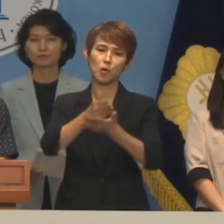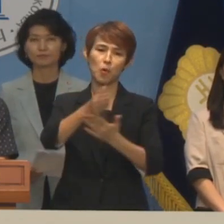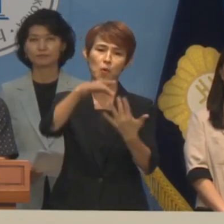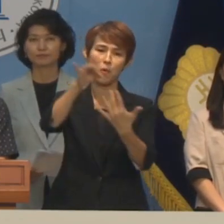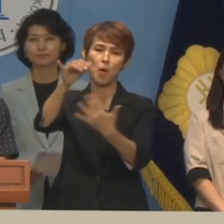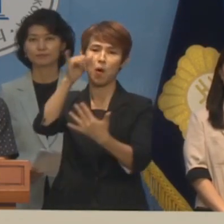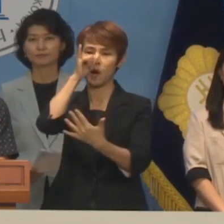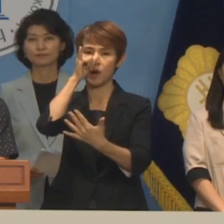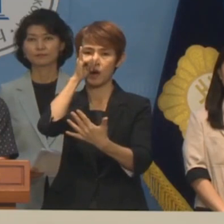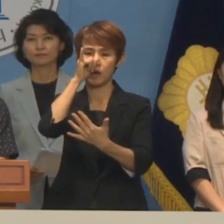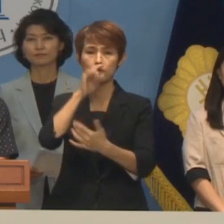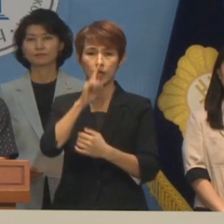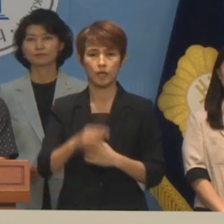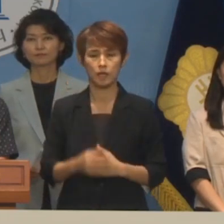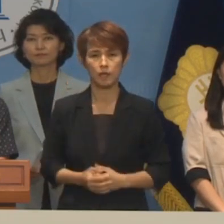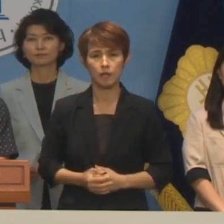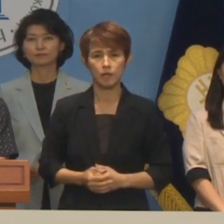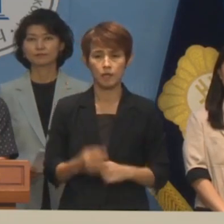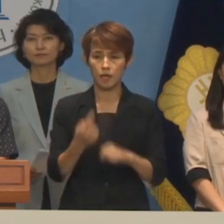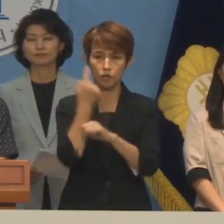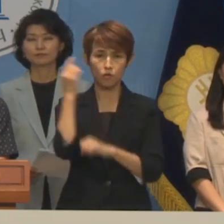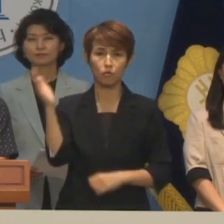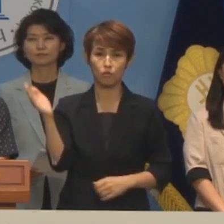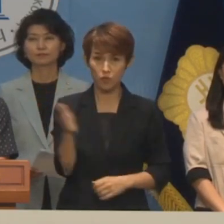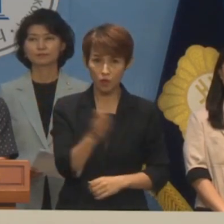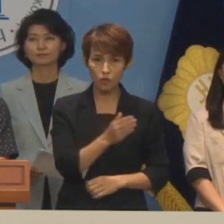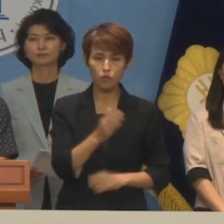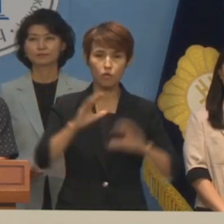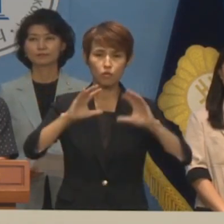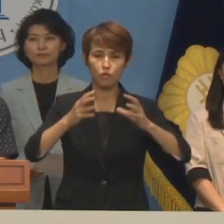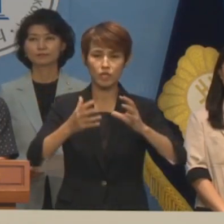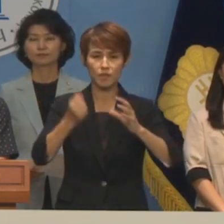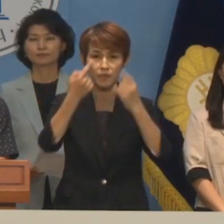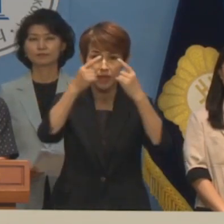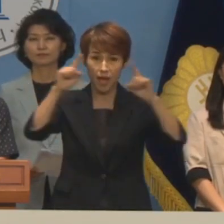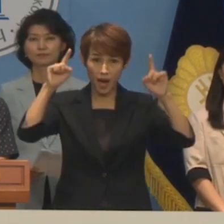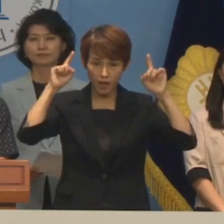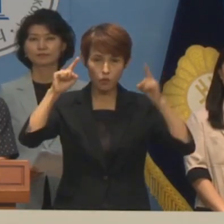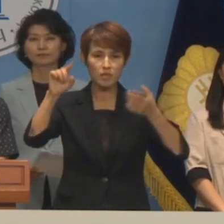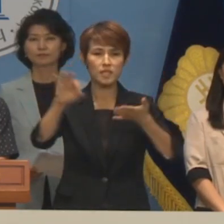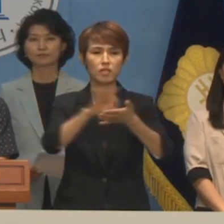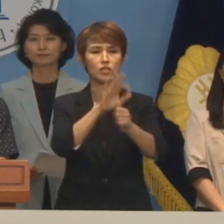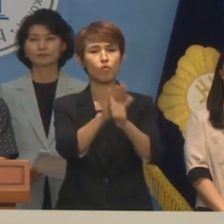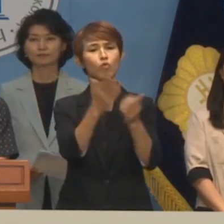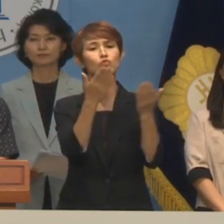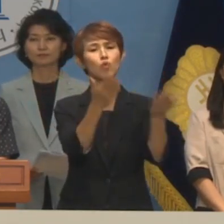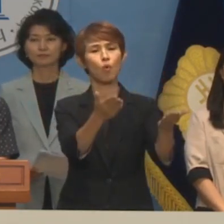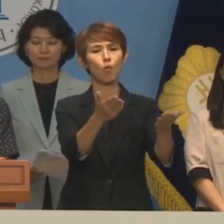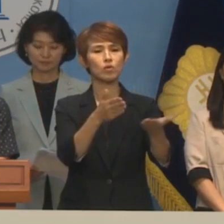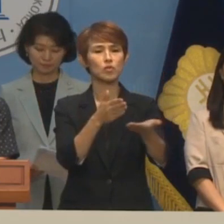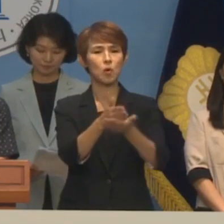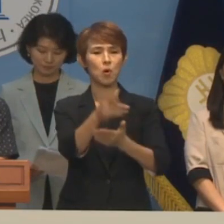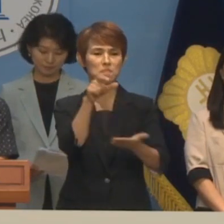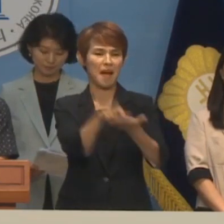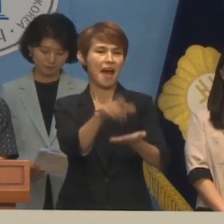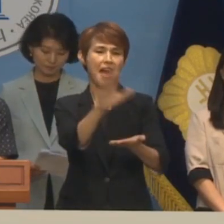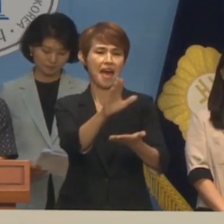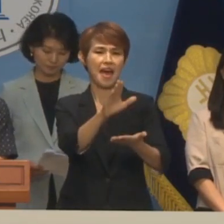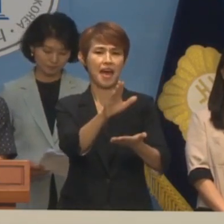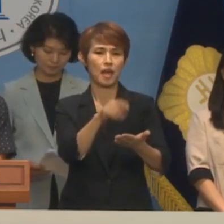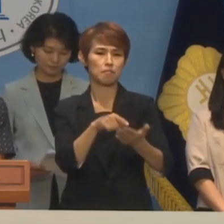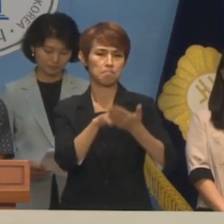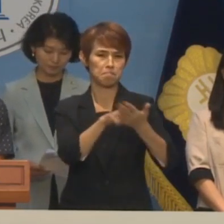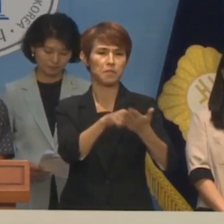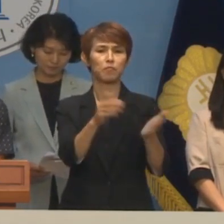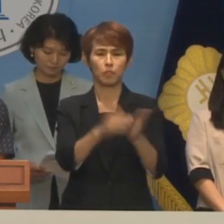유도해왔다. 그러나 지난해부터는 국립대들에게도 재정 지원을 미끼로 무전공 제도를 강요하기